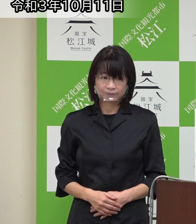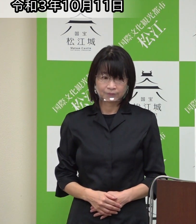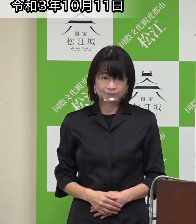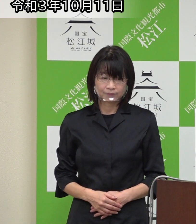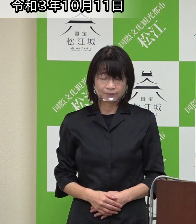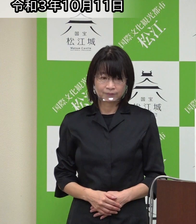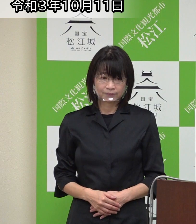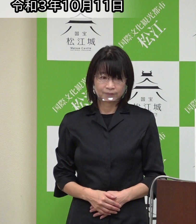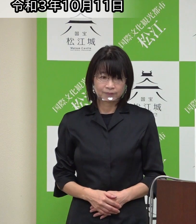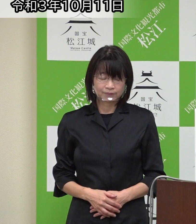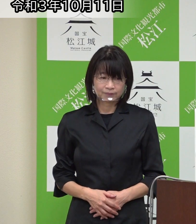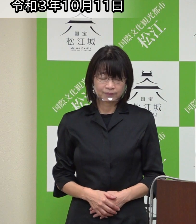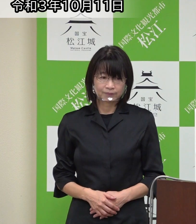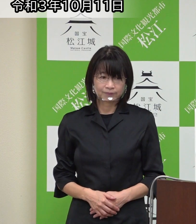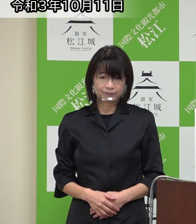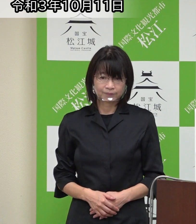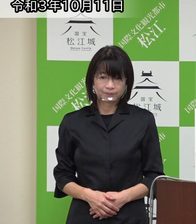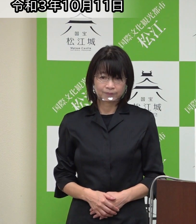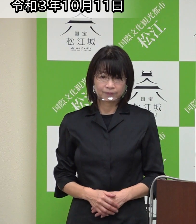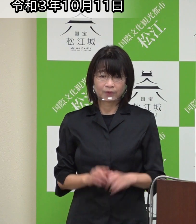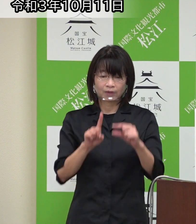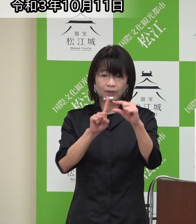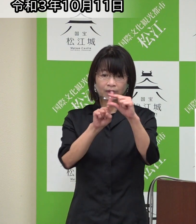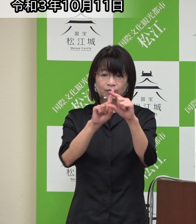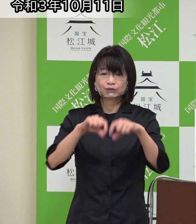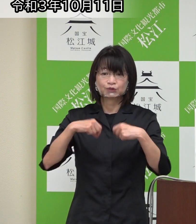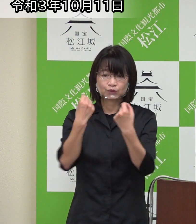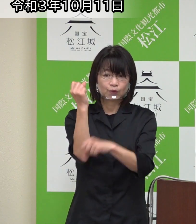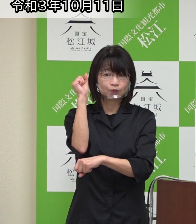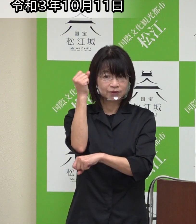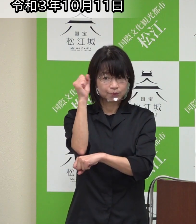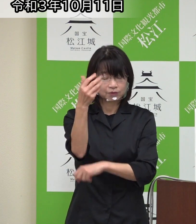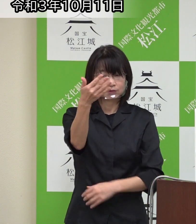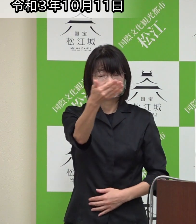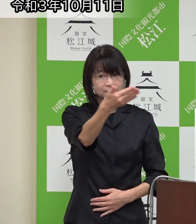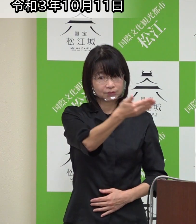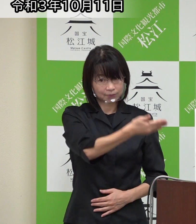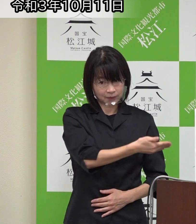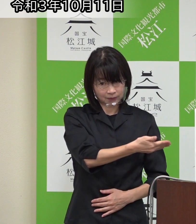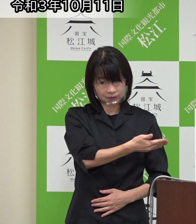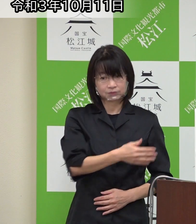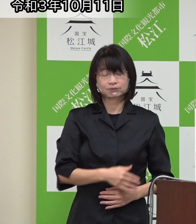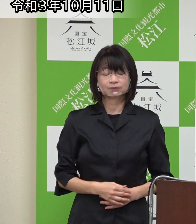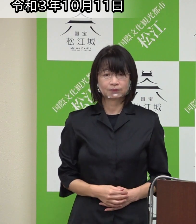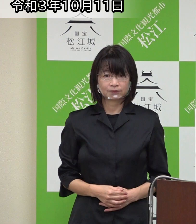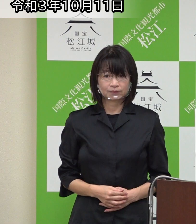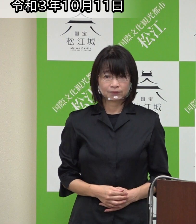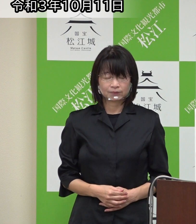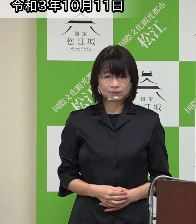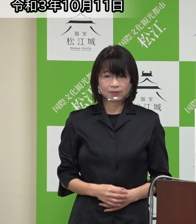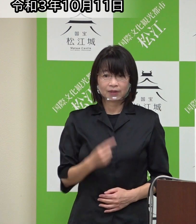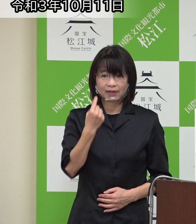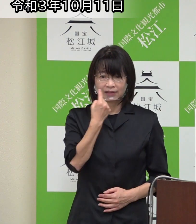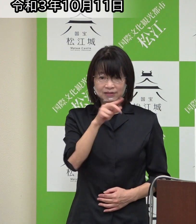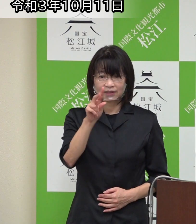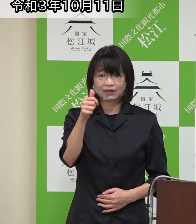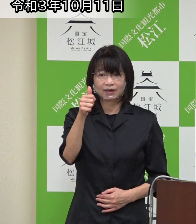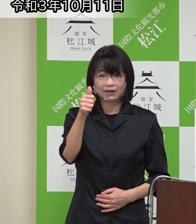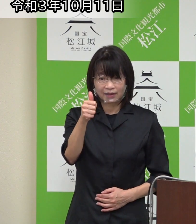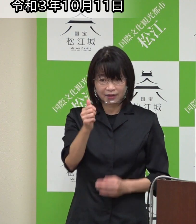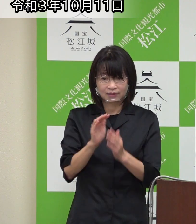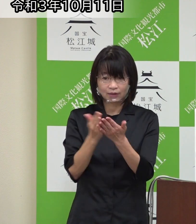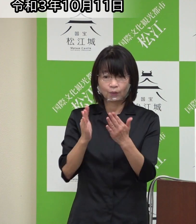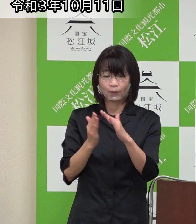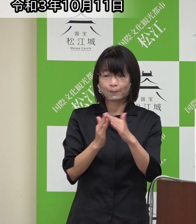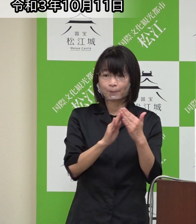はい、お願いします。中国新聞さんお願いします。 中国新聞の寺本です。すみません、白方本町通りの社会実